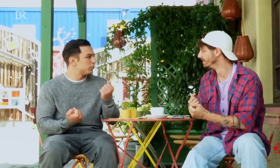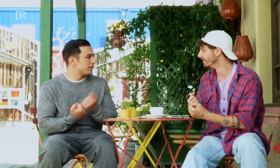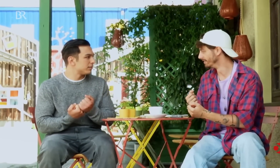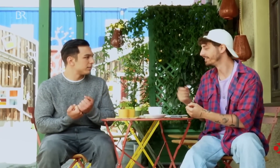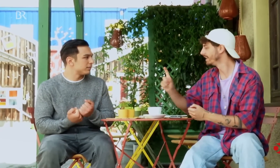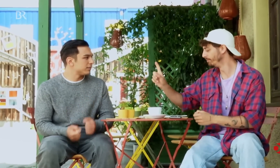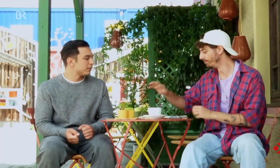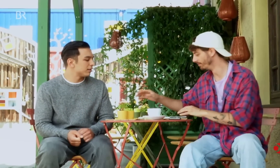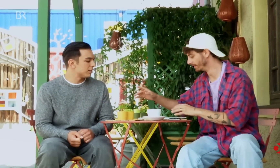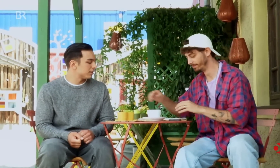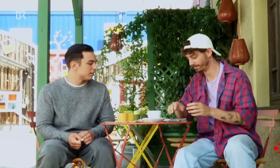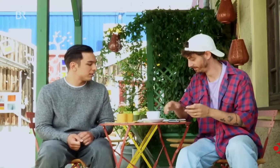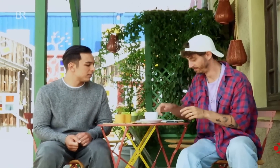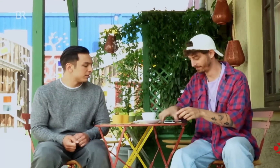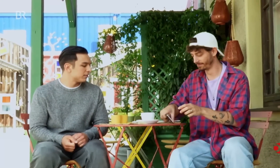Super. Nein, warte.